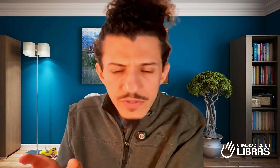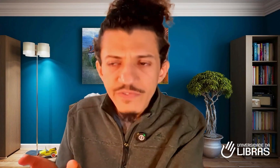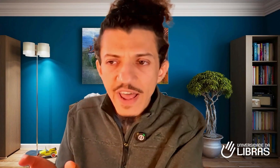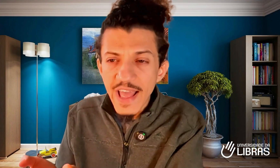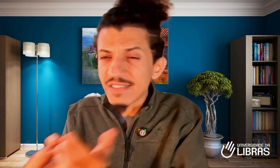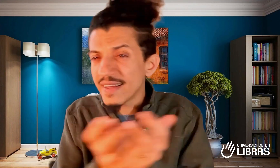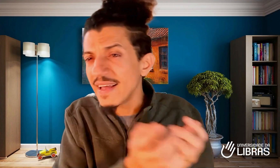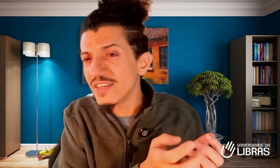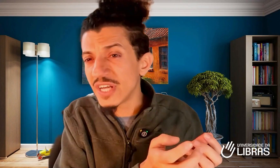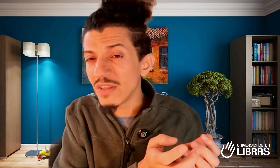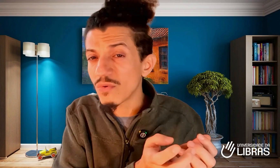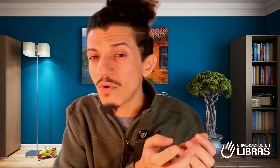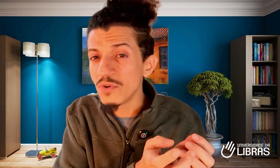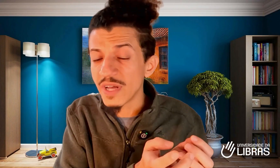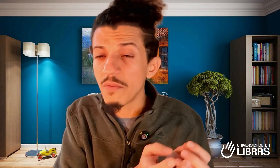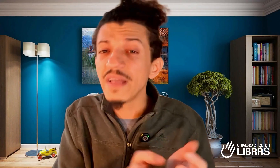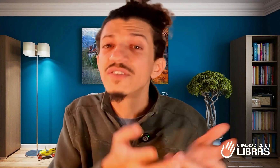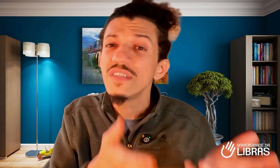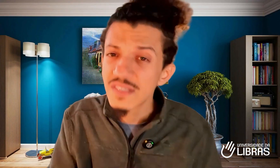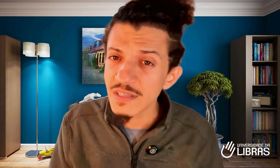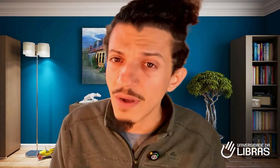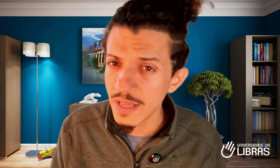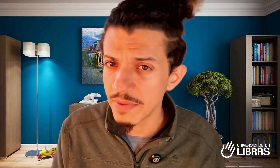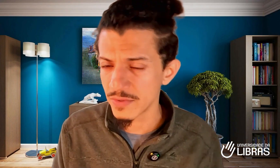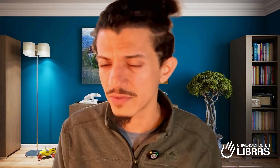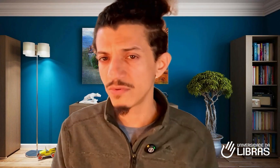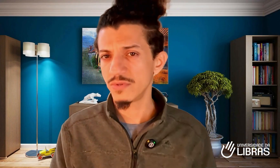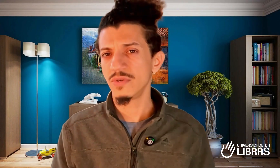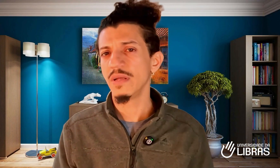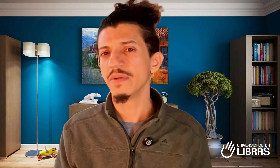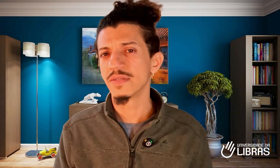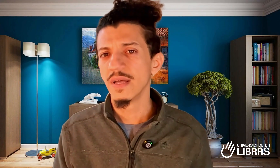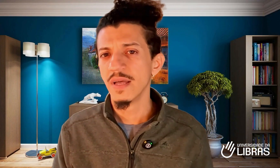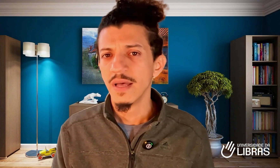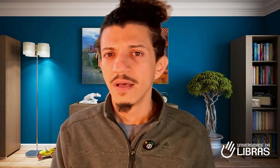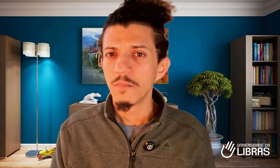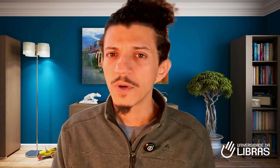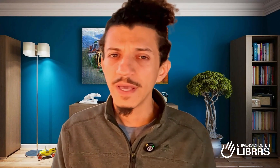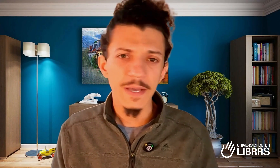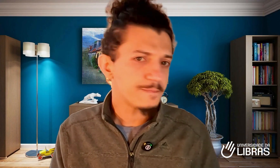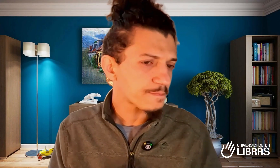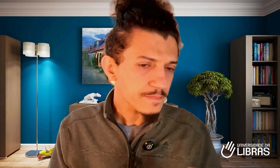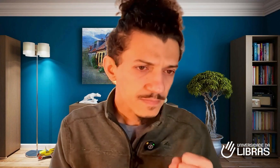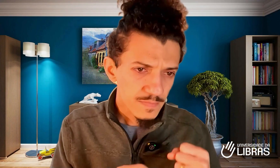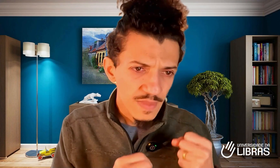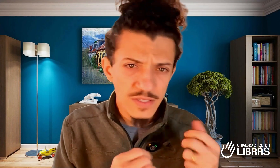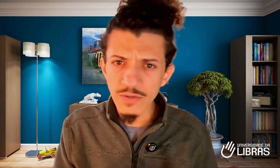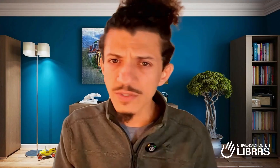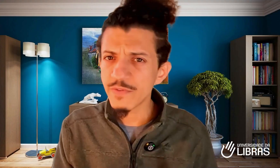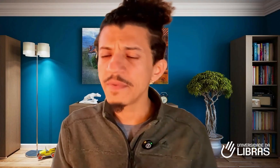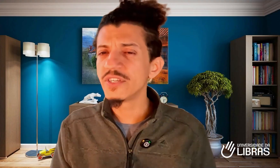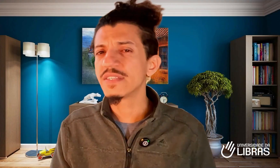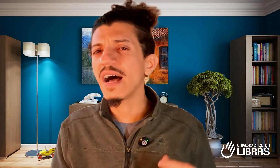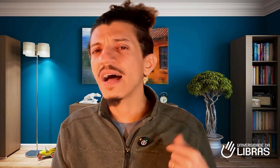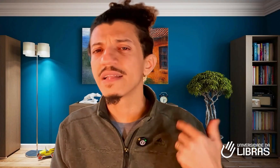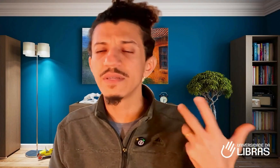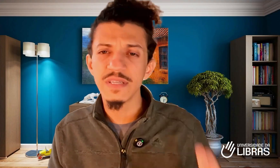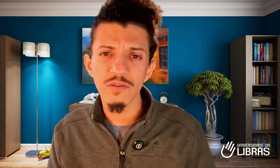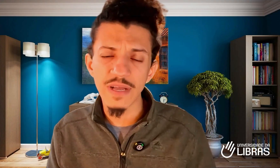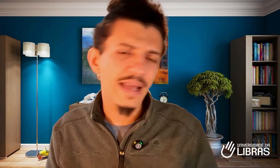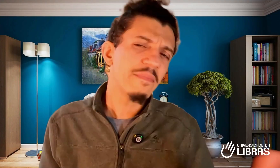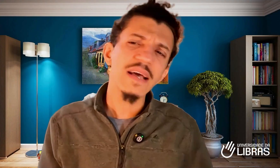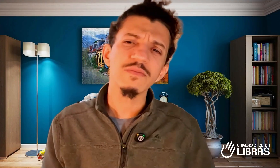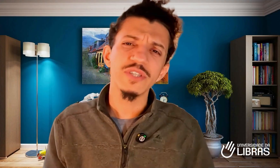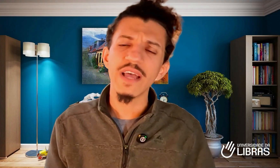muito diferente daquele jeito como geralmente ensinam a Libras nos cursos de Libras. Porque ensinam de forma engessada,